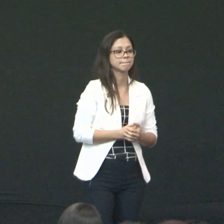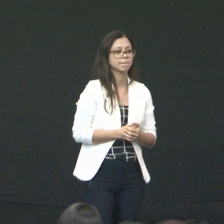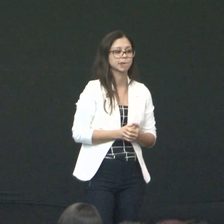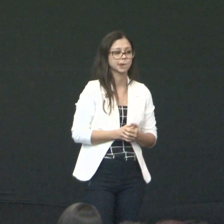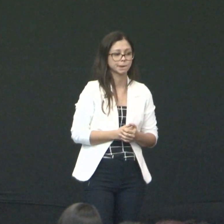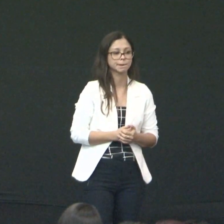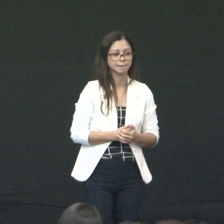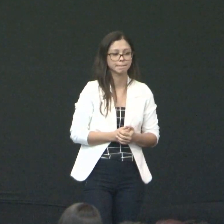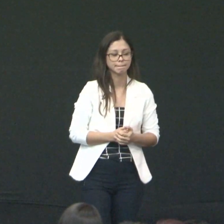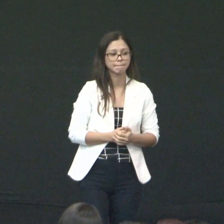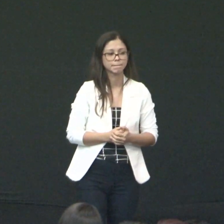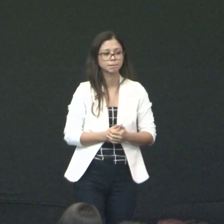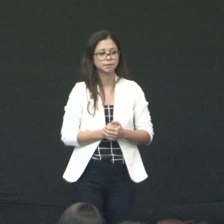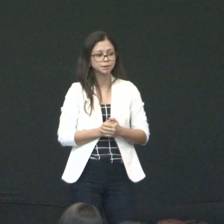próximo slide.